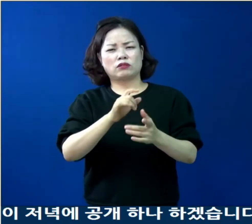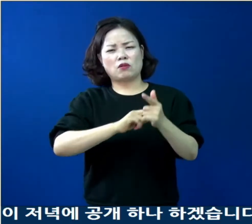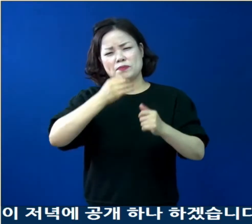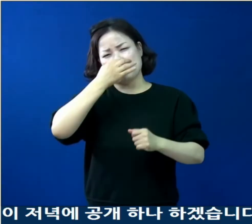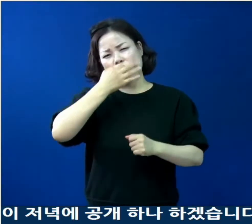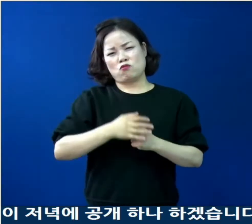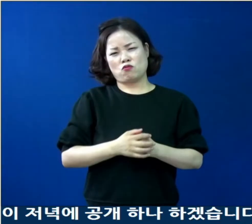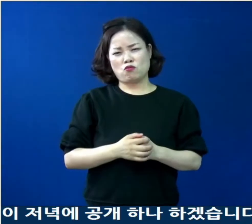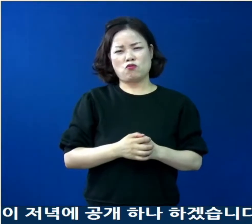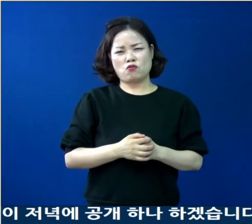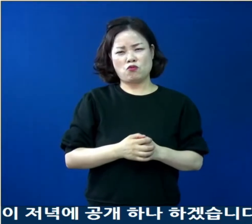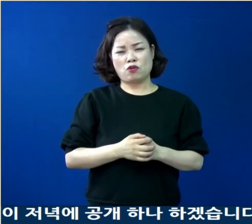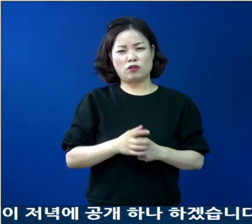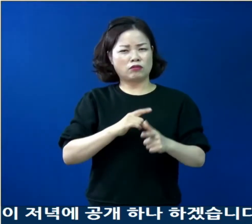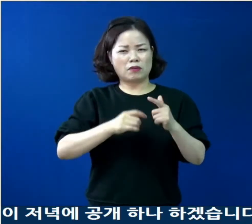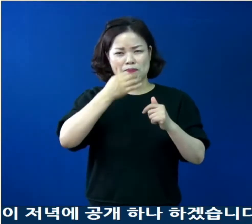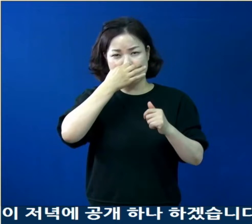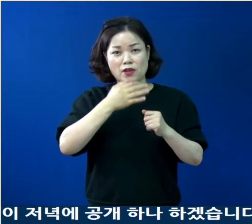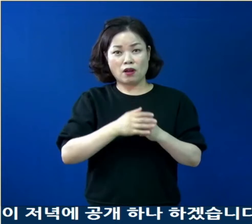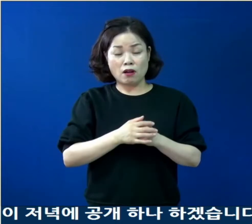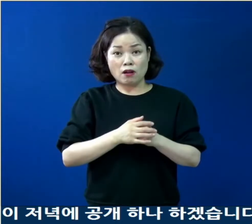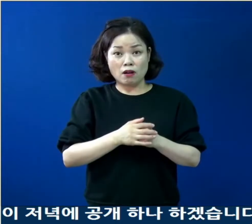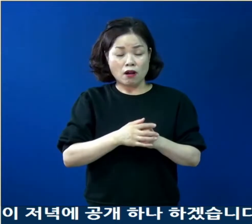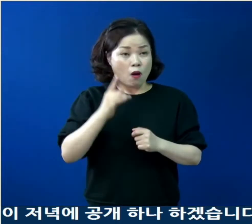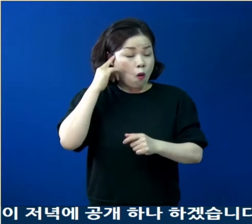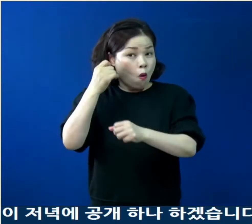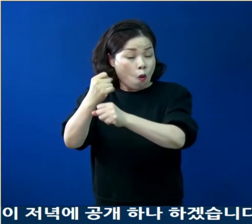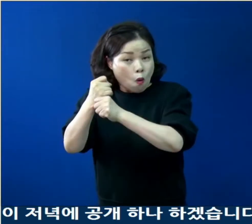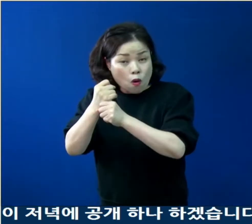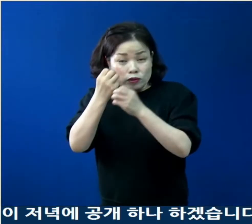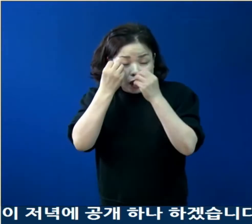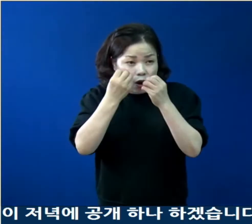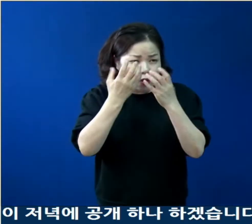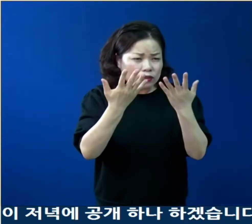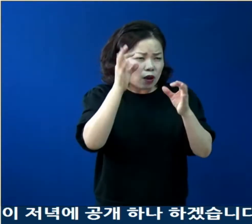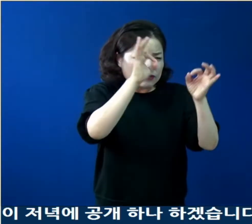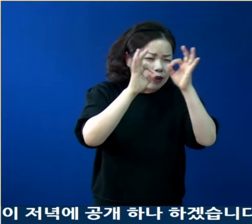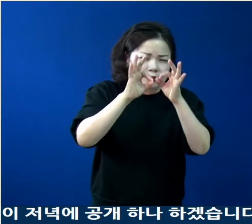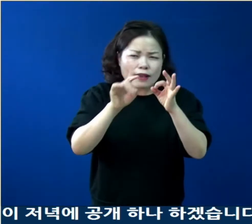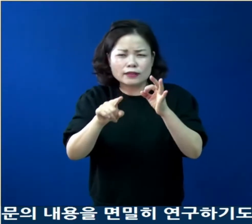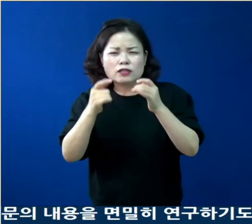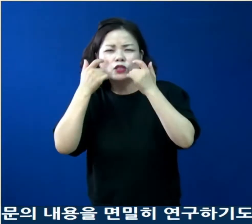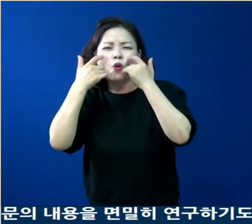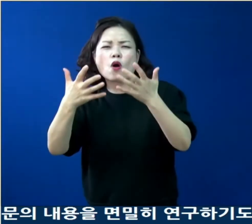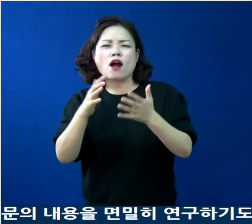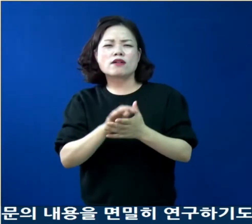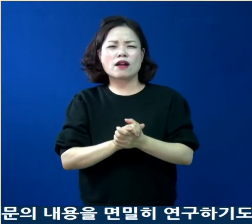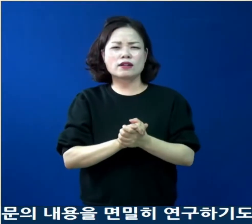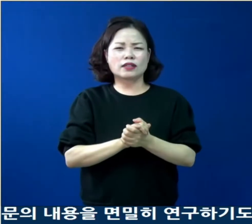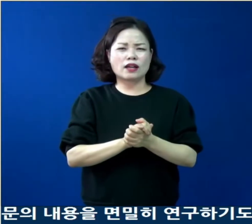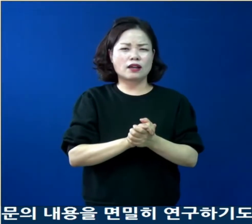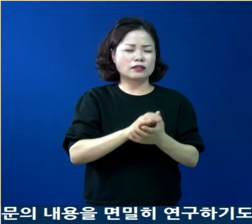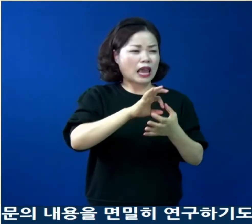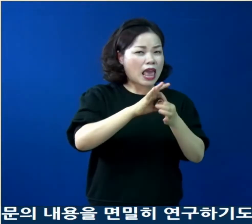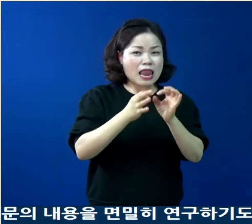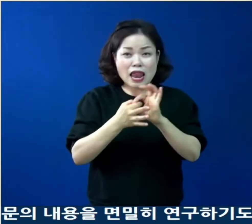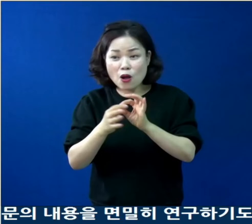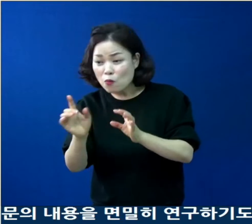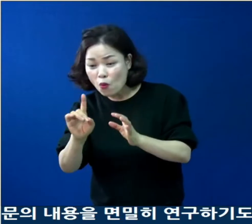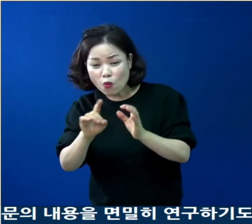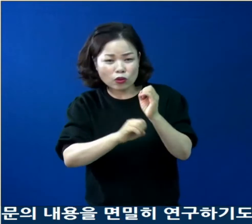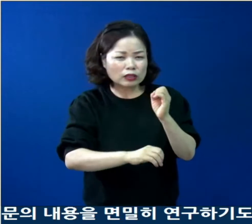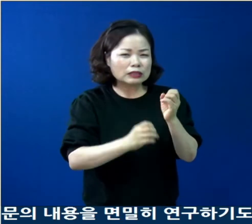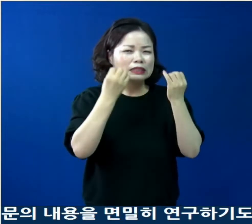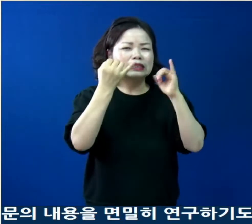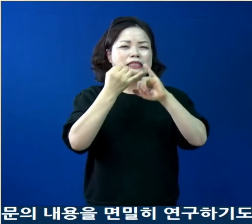힘듭니다. 더 힘들어요. 막 연구해서 새로운 내용을 찾아내고 이게 정확하게 이 헬라어 구문이 어떻고